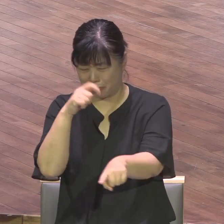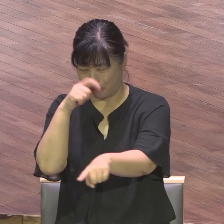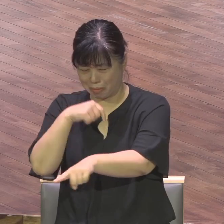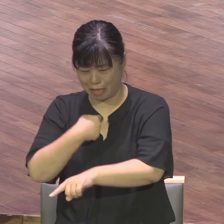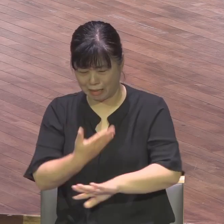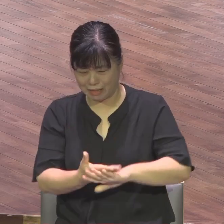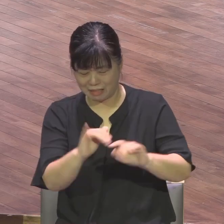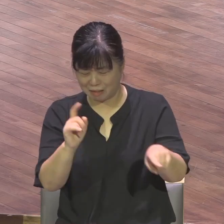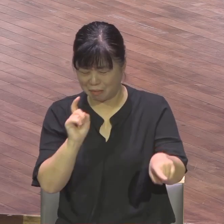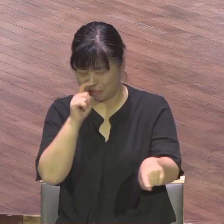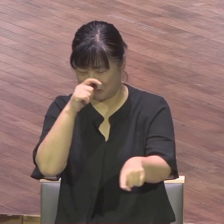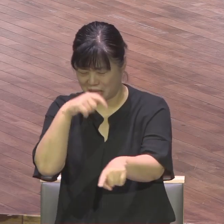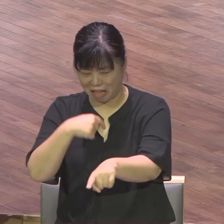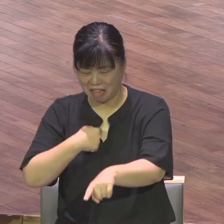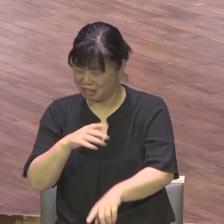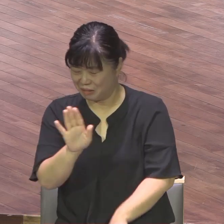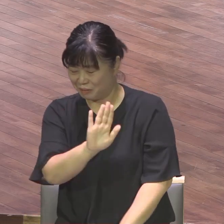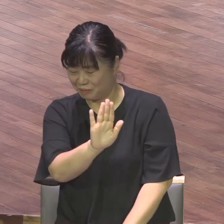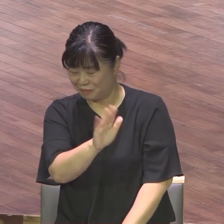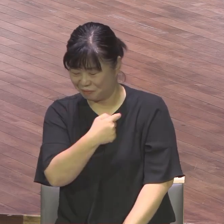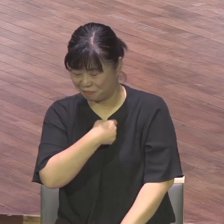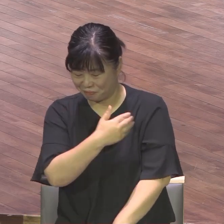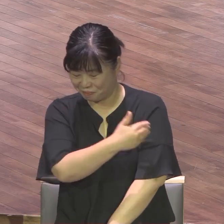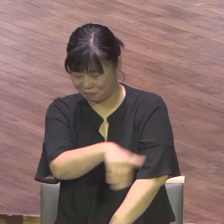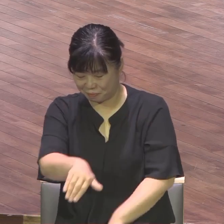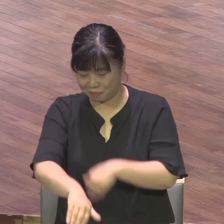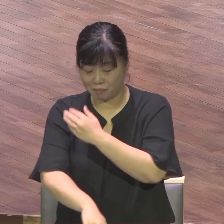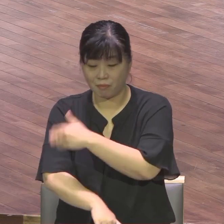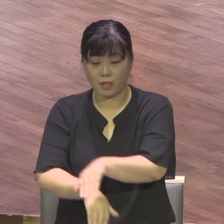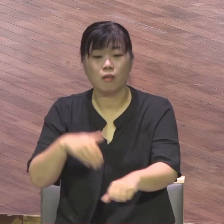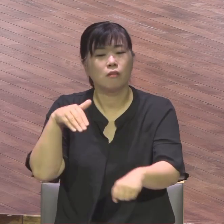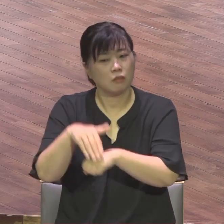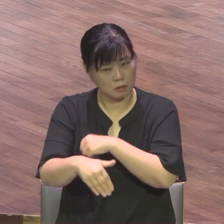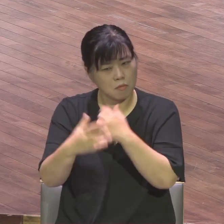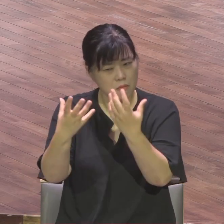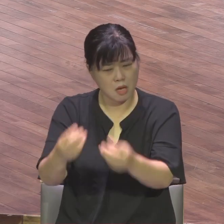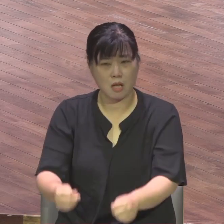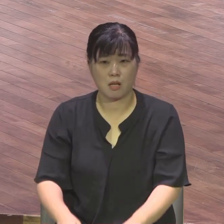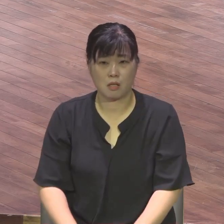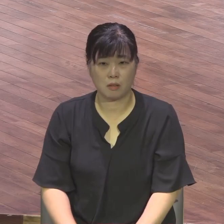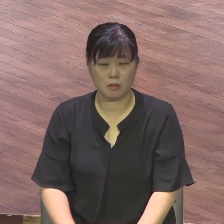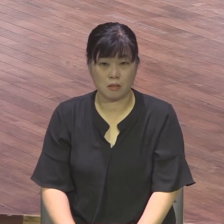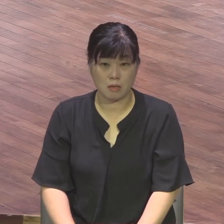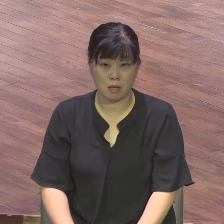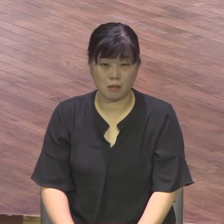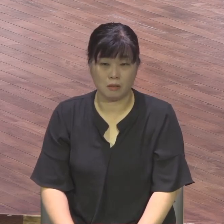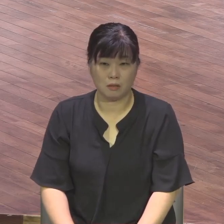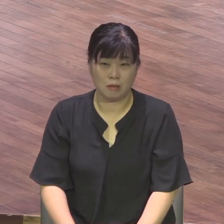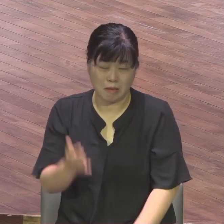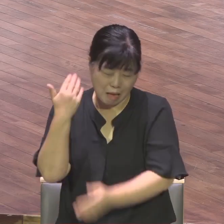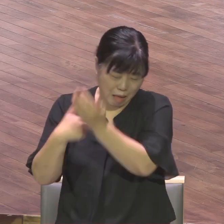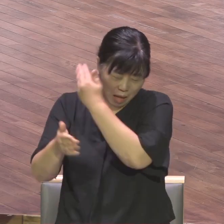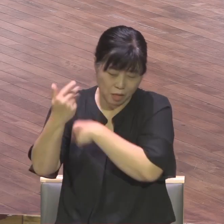있어요. 그러니 뭐 2000년 전에는 뭐 어떤 편견이 있었겠어요. 엄청났죠. 뭐